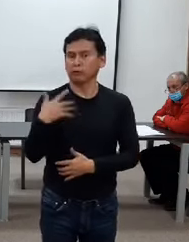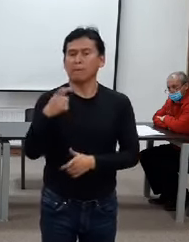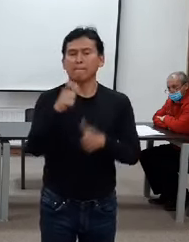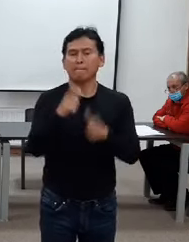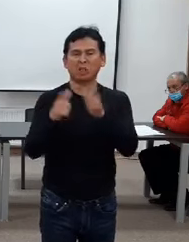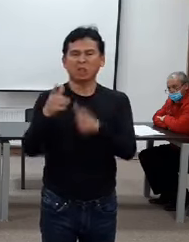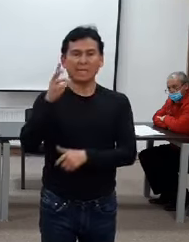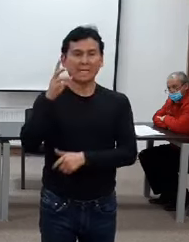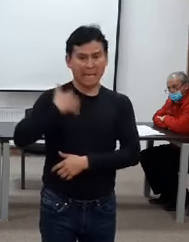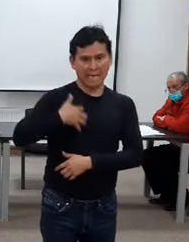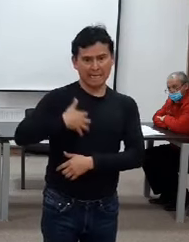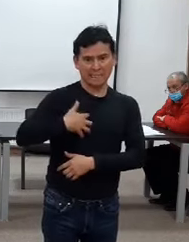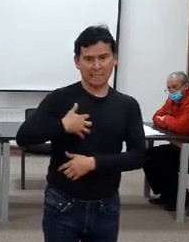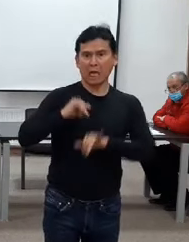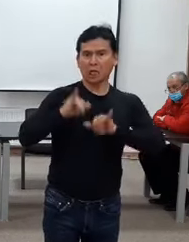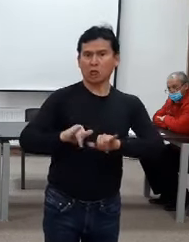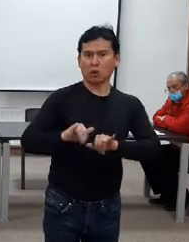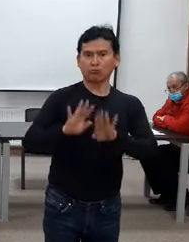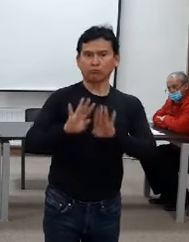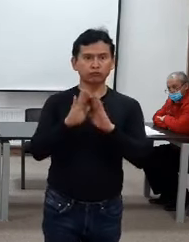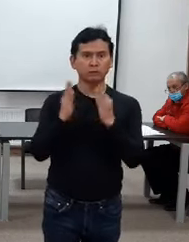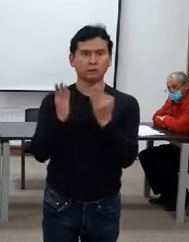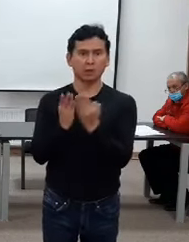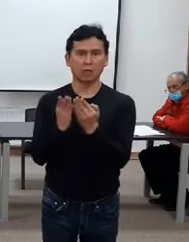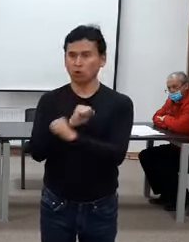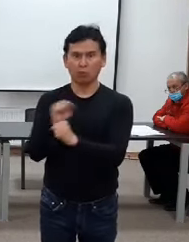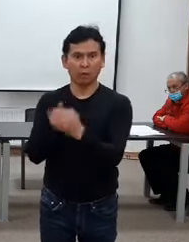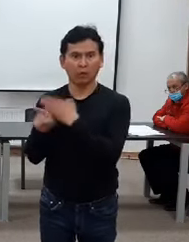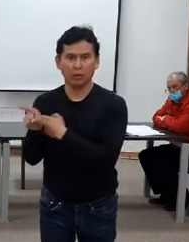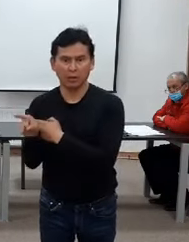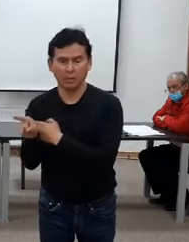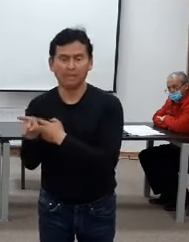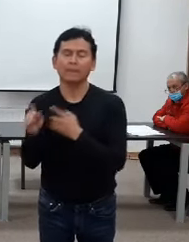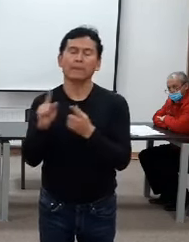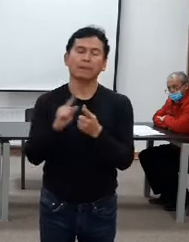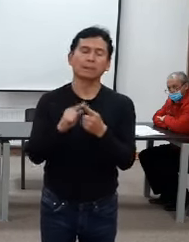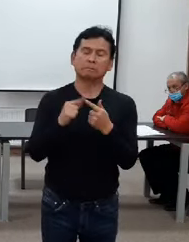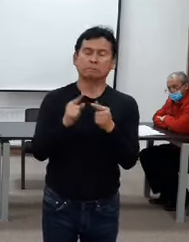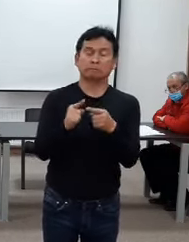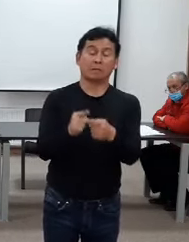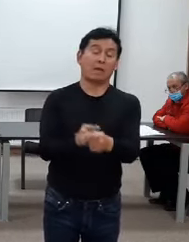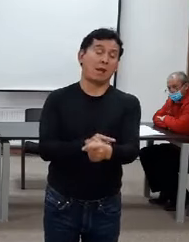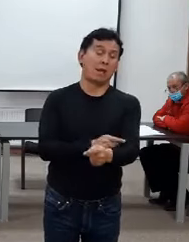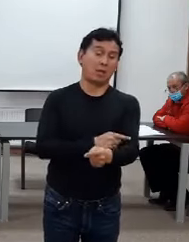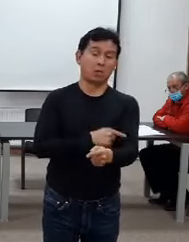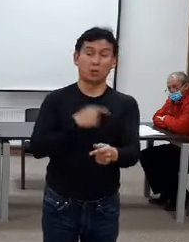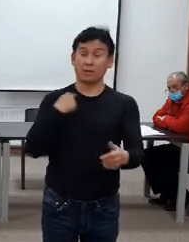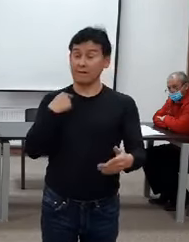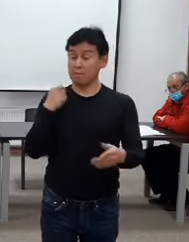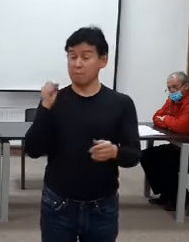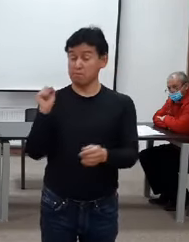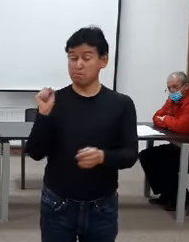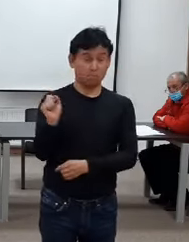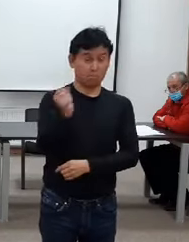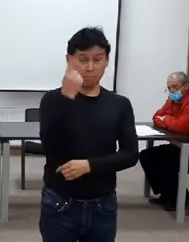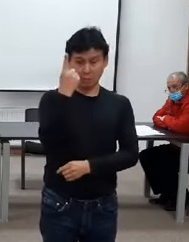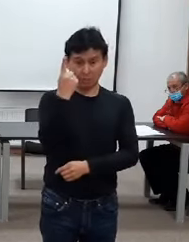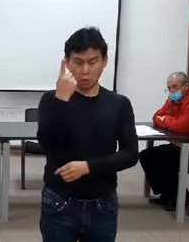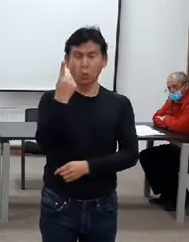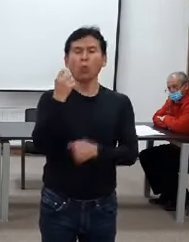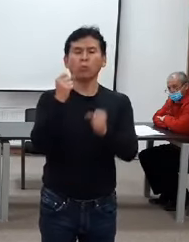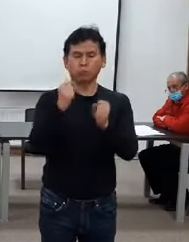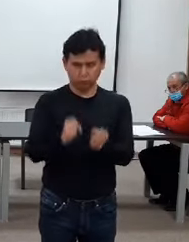ciudadanos argentinos que habían quedado acá tras el cierre de fronteras de su país. Esto fue bastante largo y durante el fin de... Primero hubo una